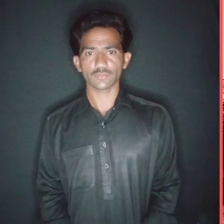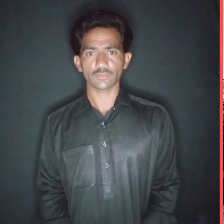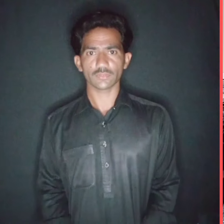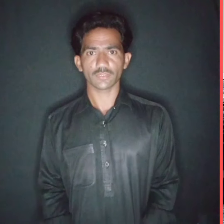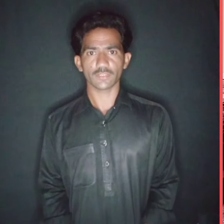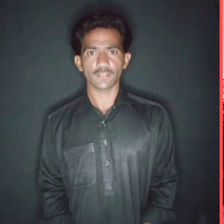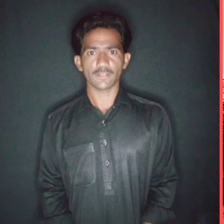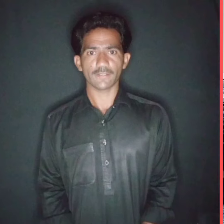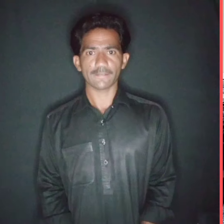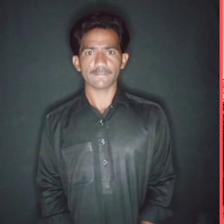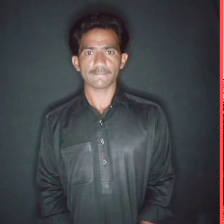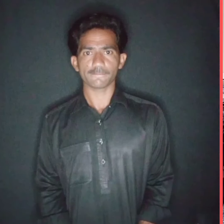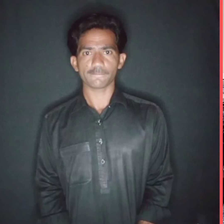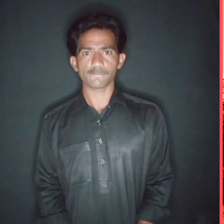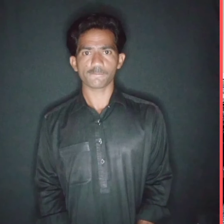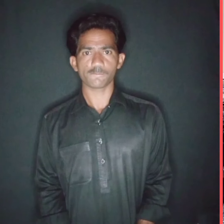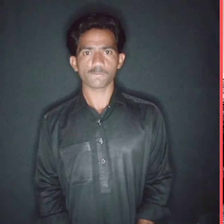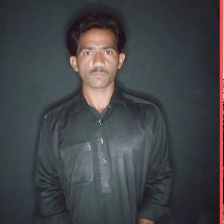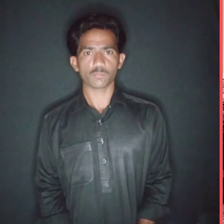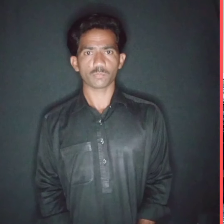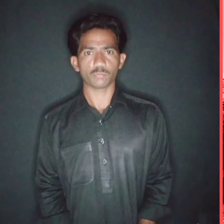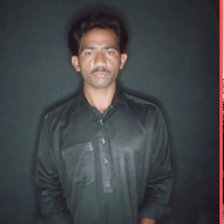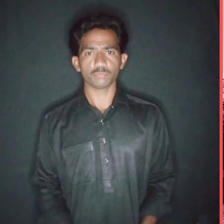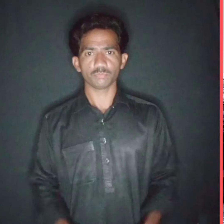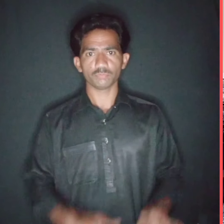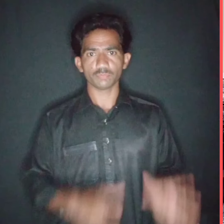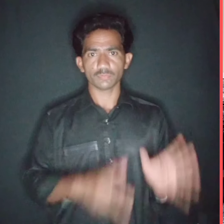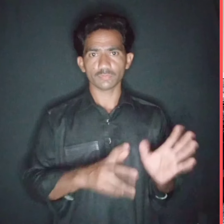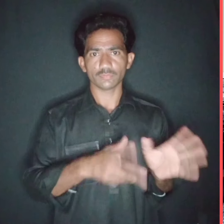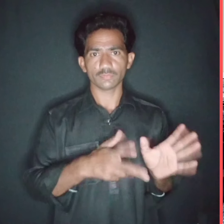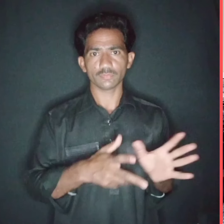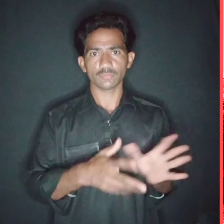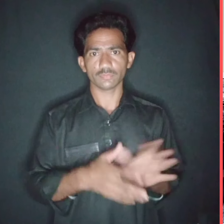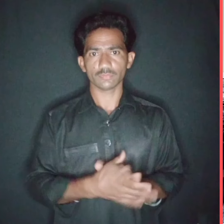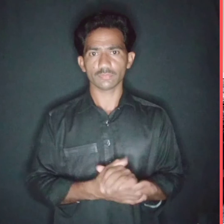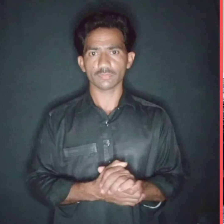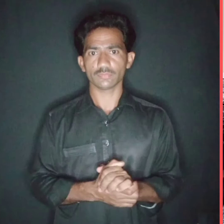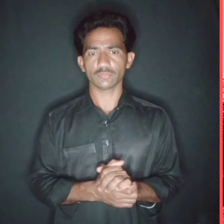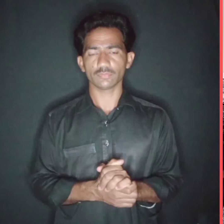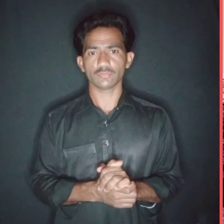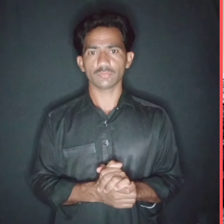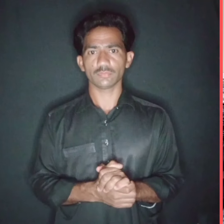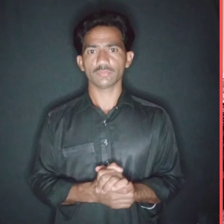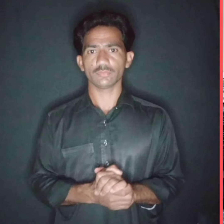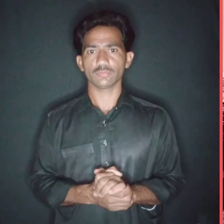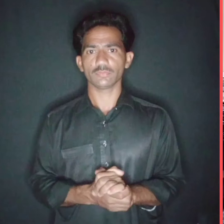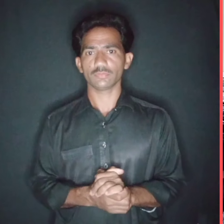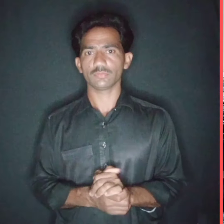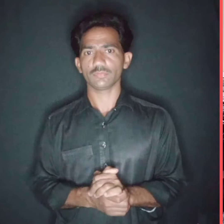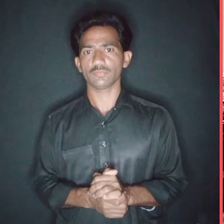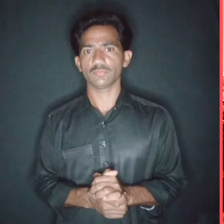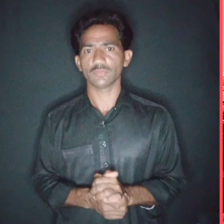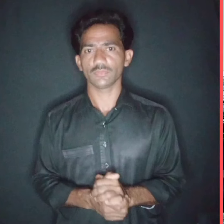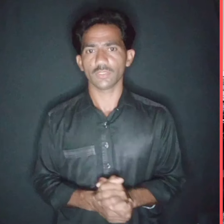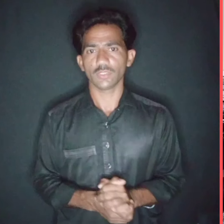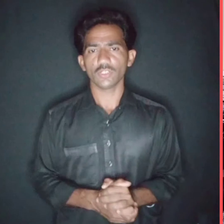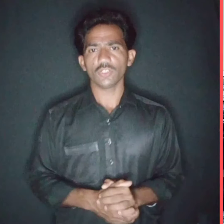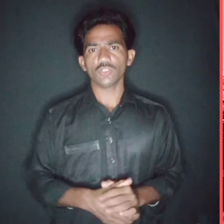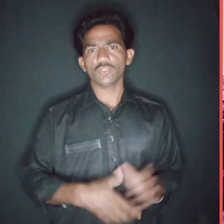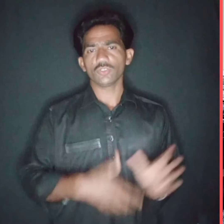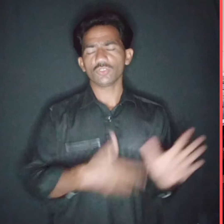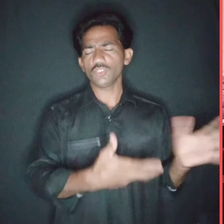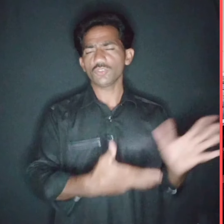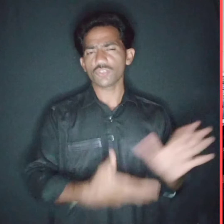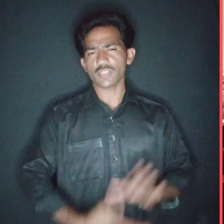घर में माँ बहन नहीं है या तो उसको इज्जत का ख्याल नहीं है। मैं बस यही बोलूँगी कि इस बात पर या मैं गवाह हूँ या मेरा अल्लाह गवाह है।